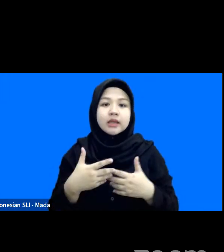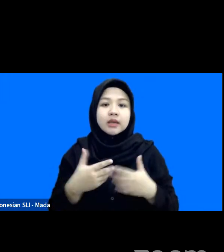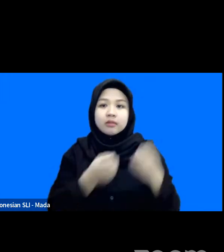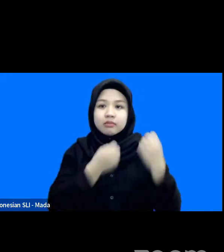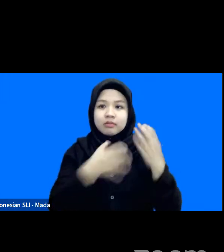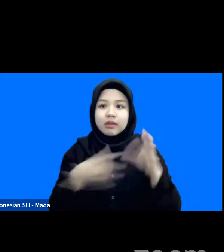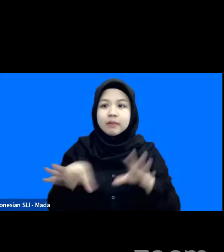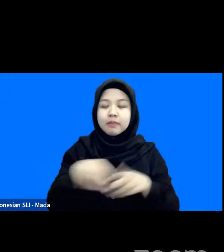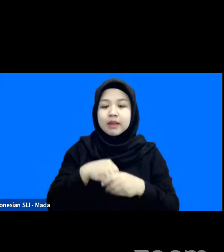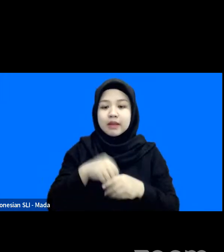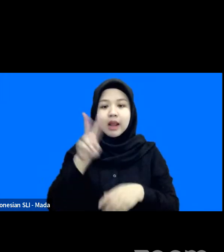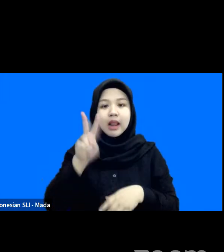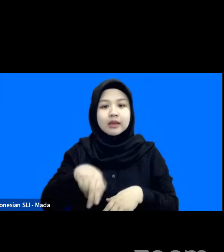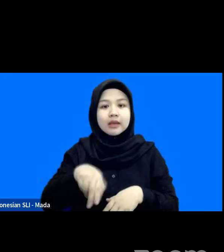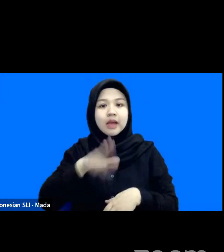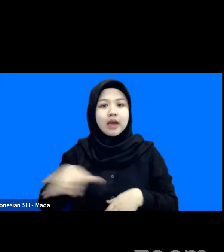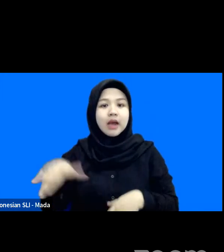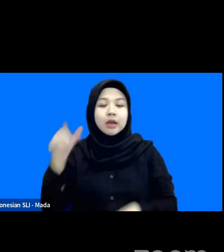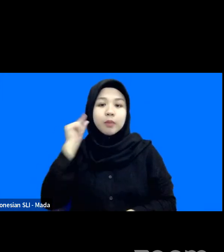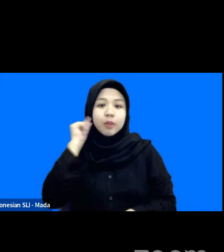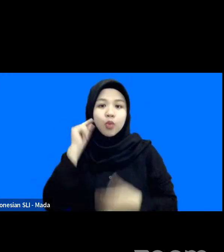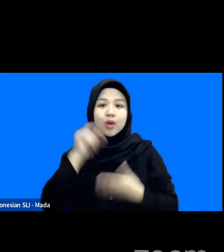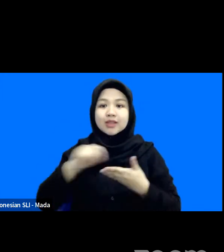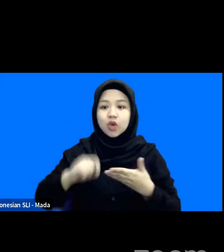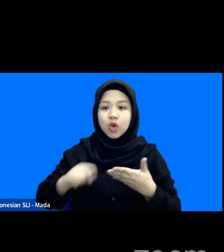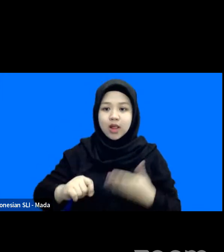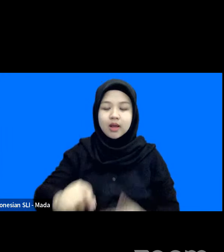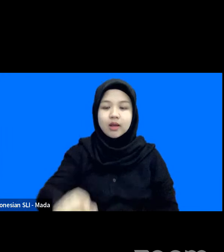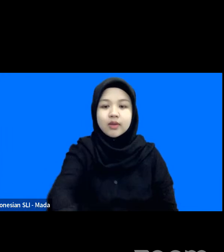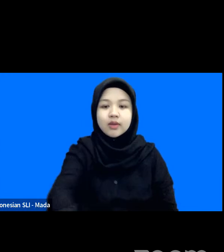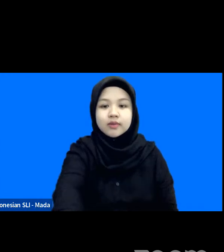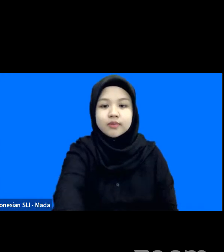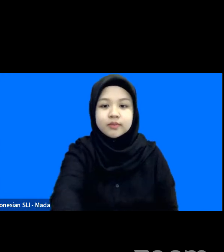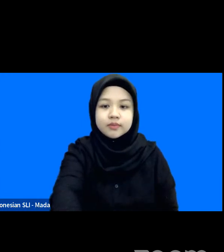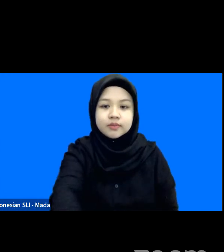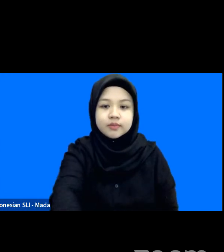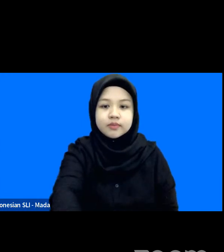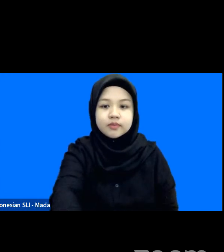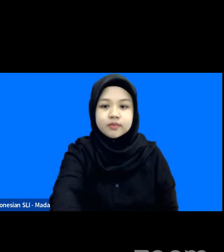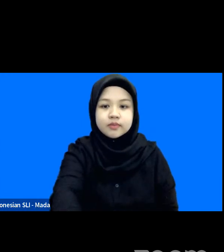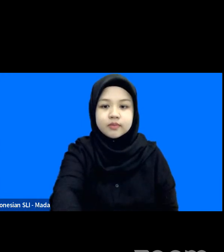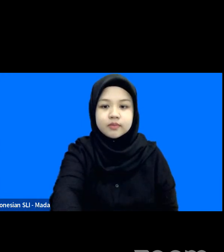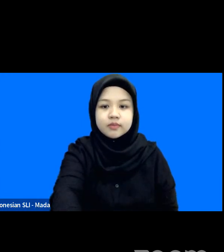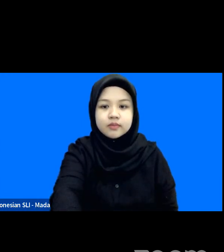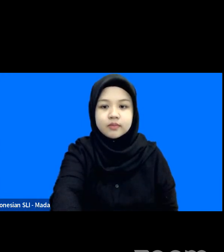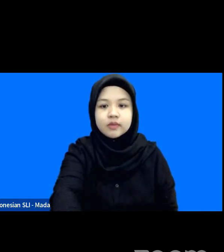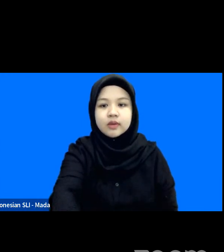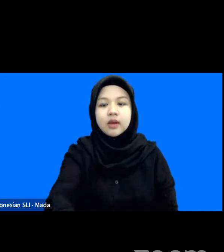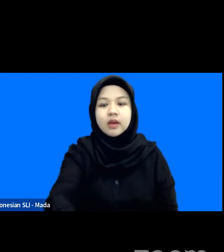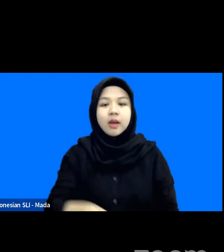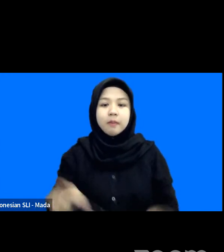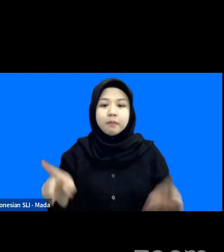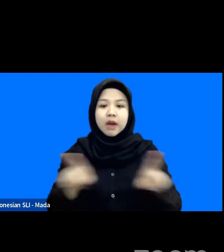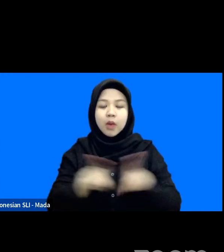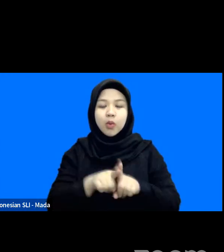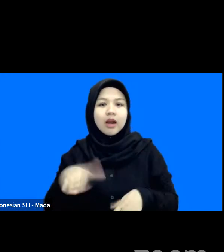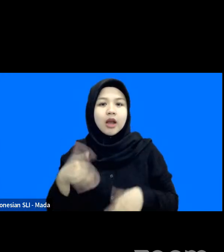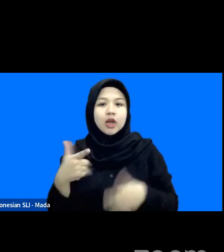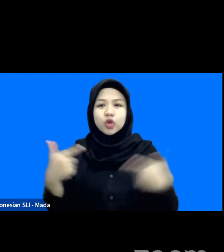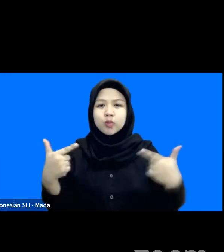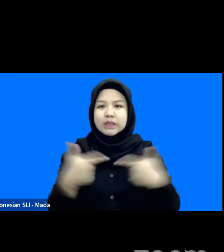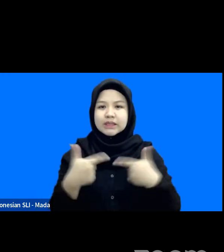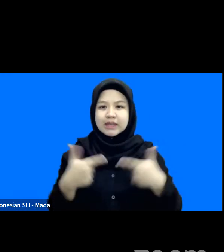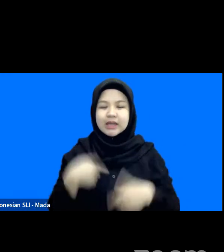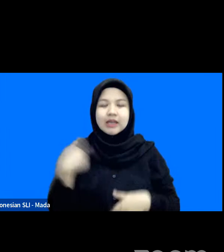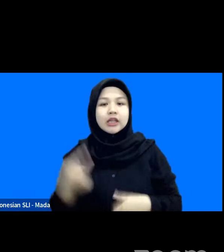melibatkan kembali anak-anak perempuan di sekolah. Perkawinan anak adalah penjajahan, dan kami adalah pejuang.